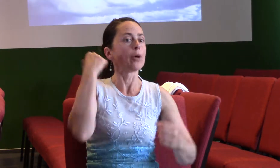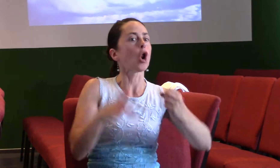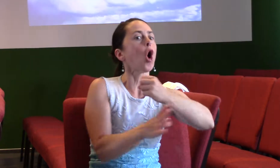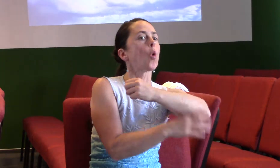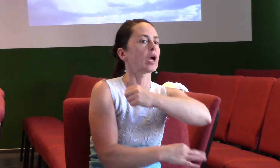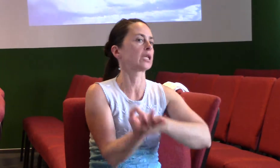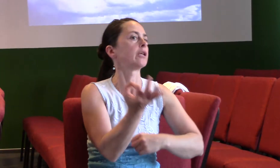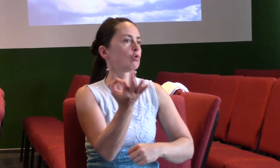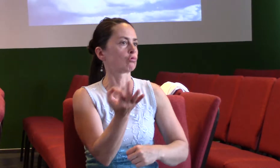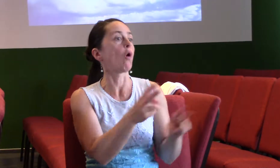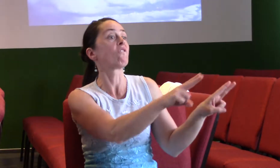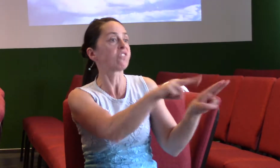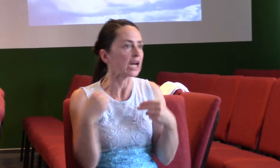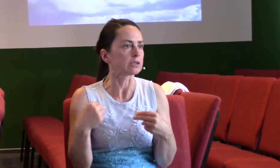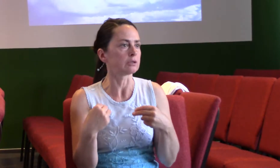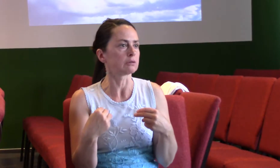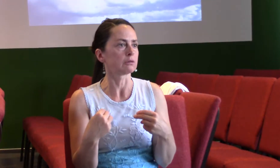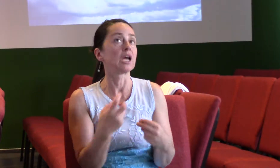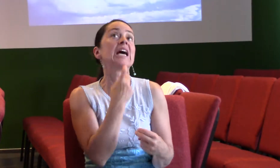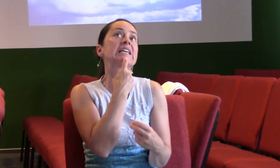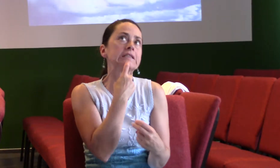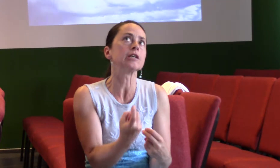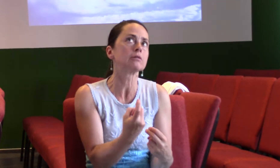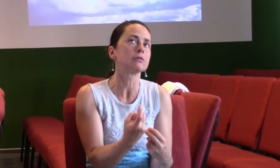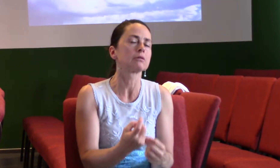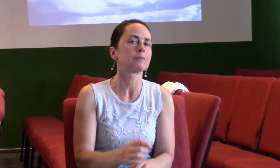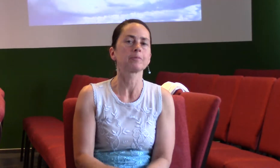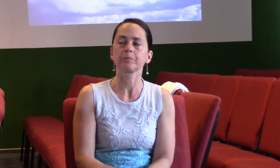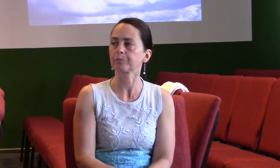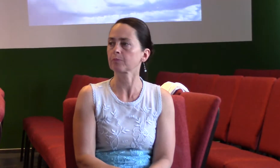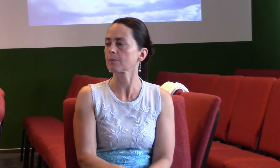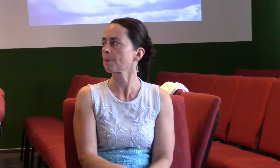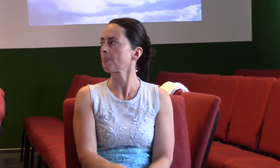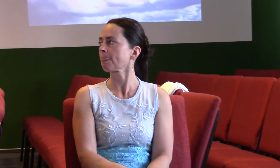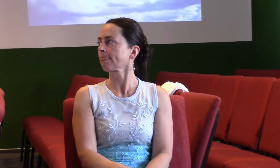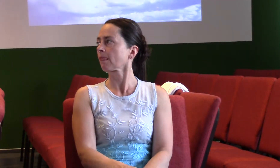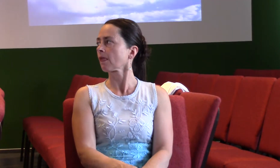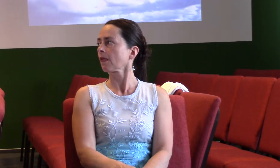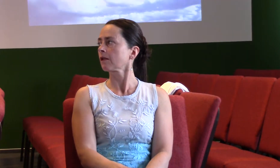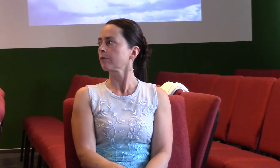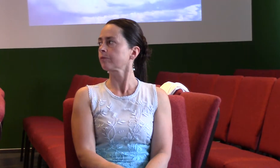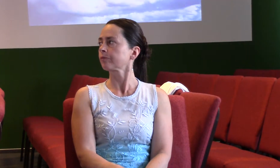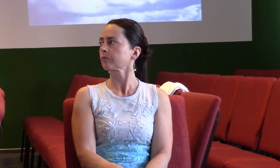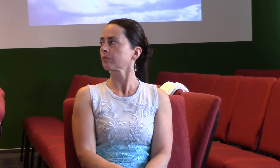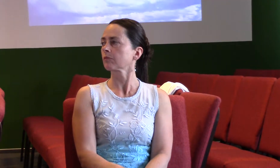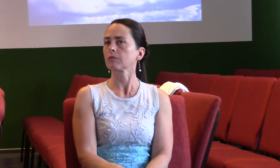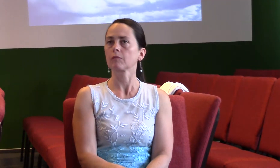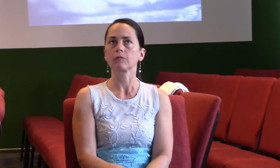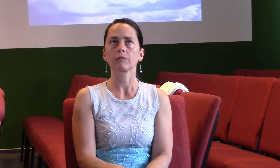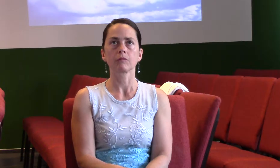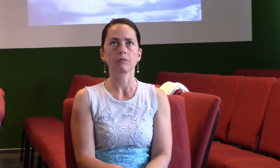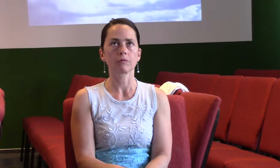financí, můžeme dojít k bodu, kdy můžeme být zklamáni, protože nám ten cíl